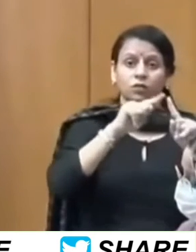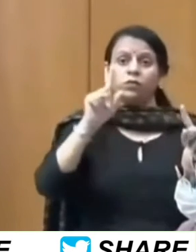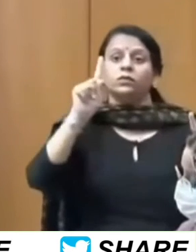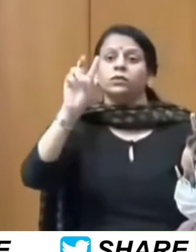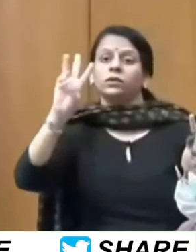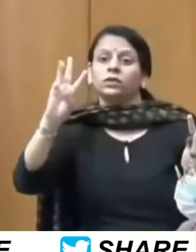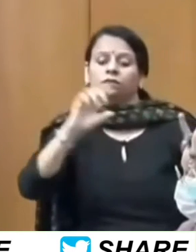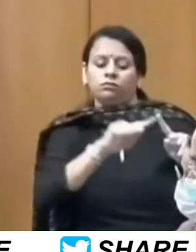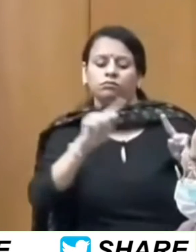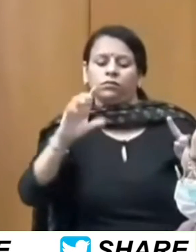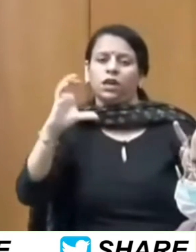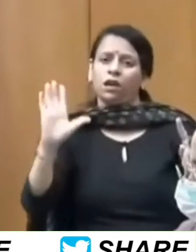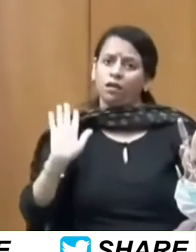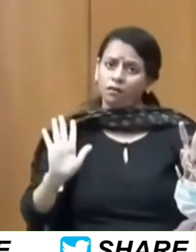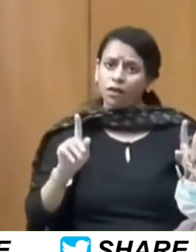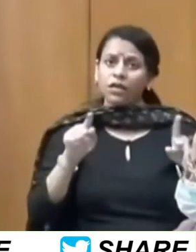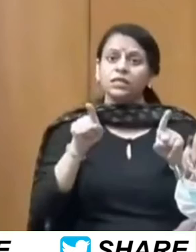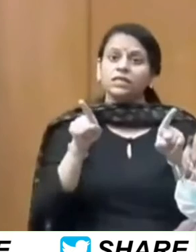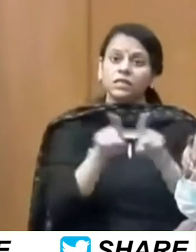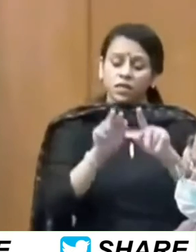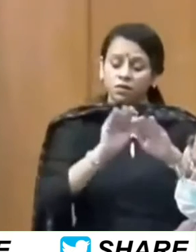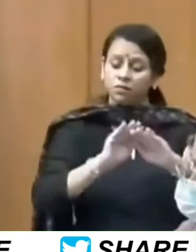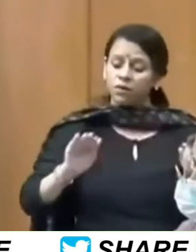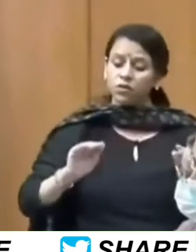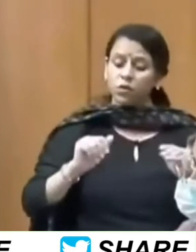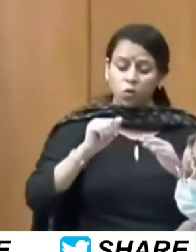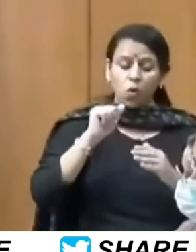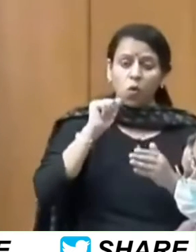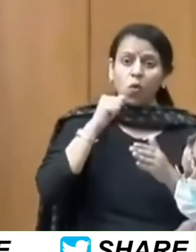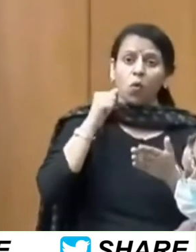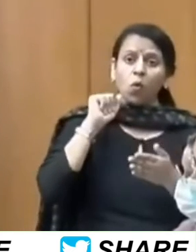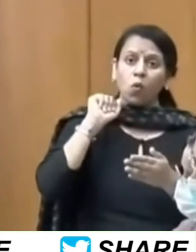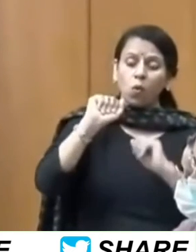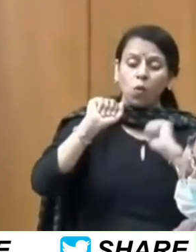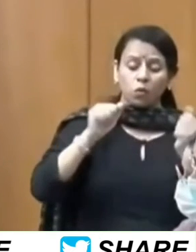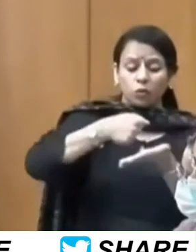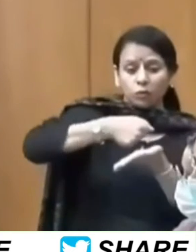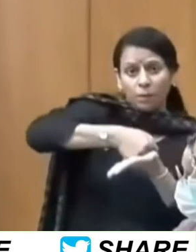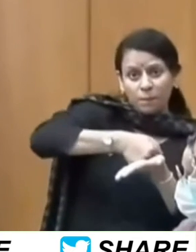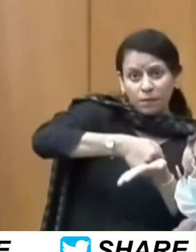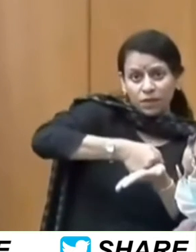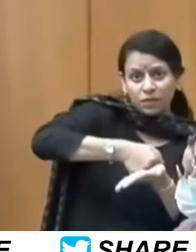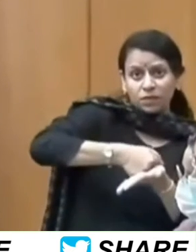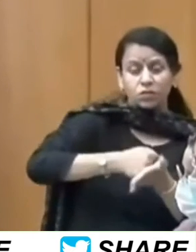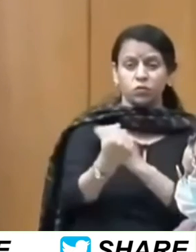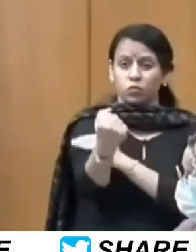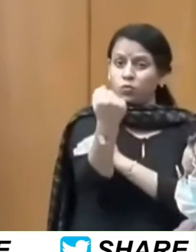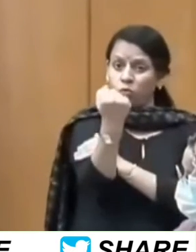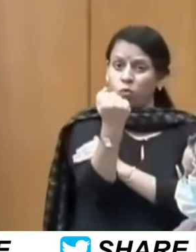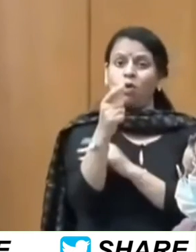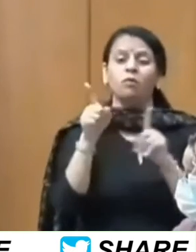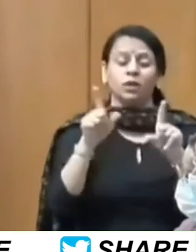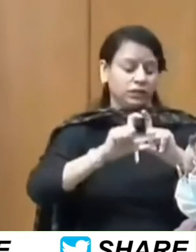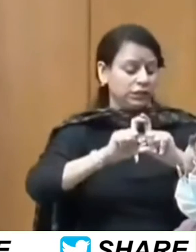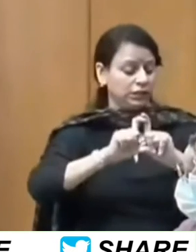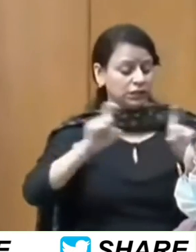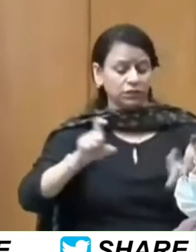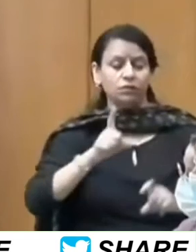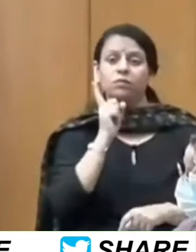हैं, ऐसे बच्चों की फाउंडेशनल कोर्स मजबूत हो, उनमें से और क्लैरिटी